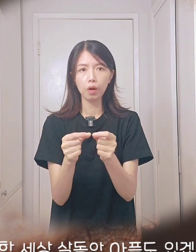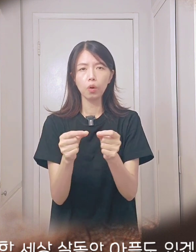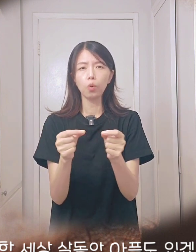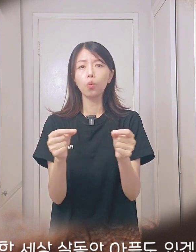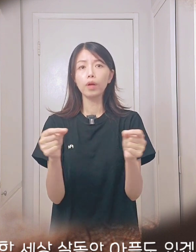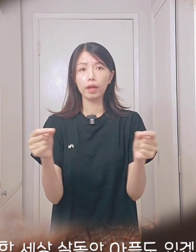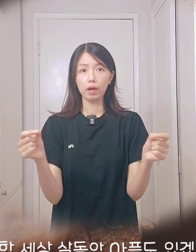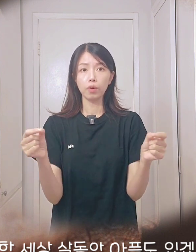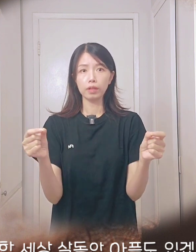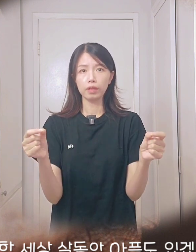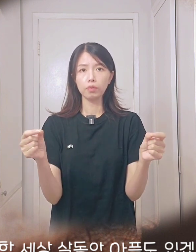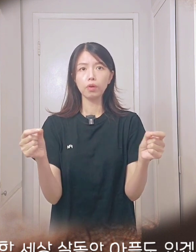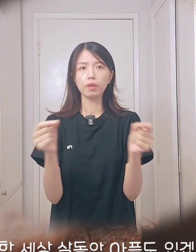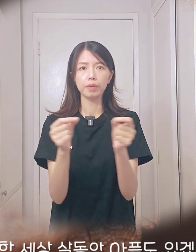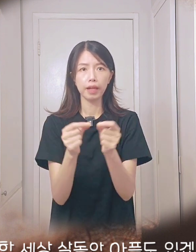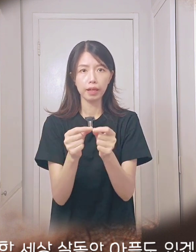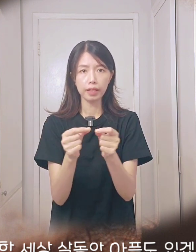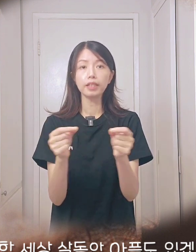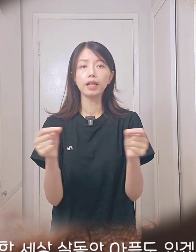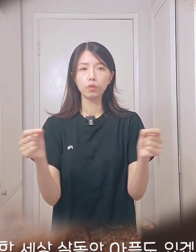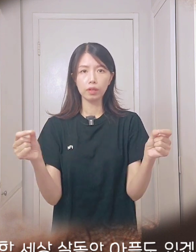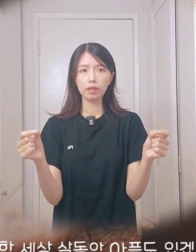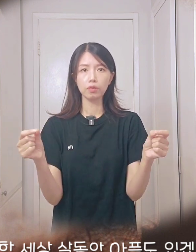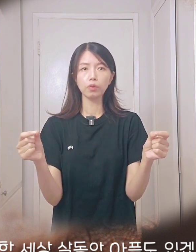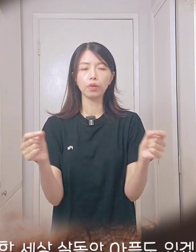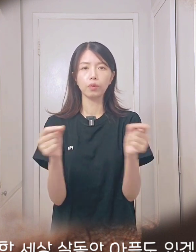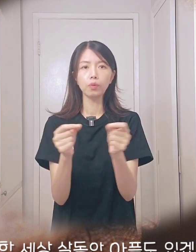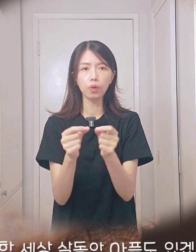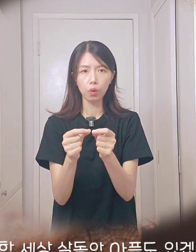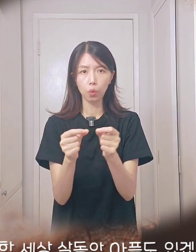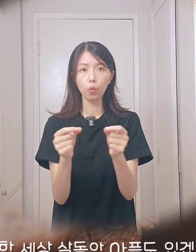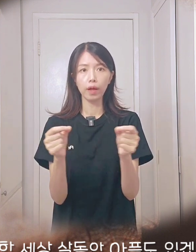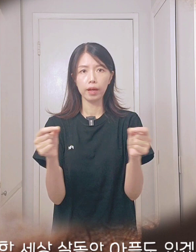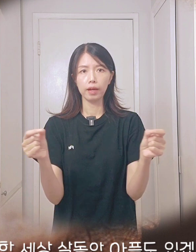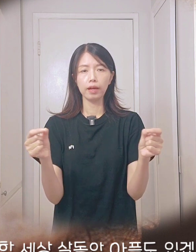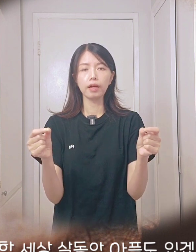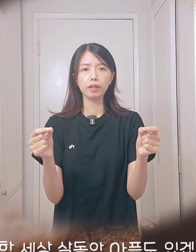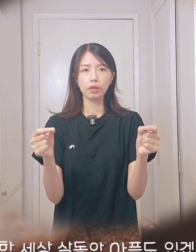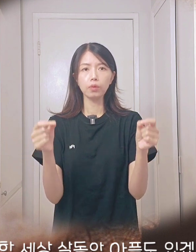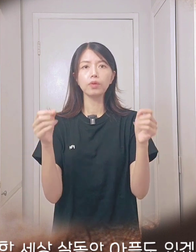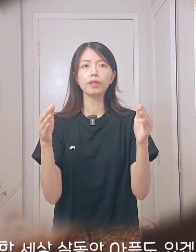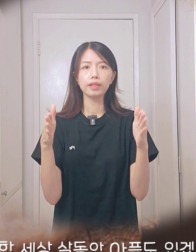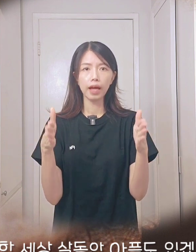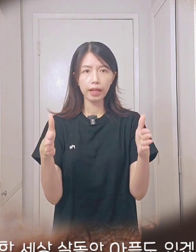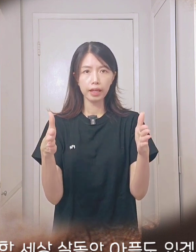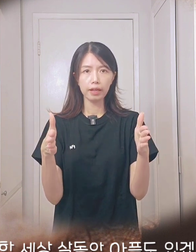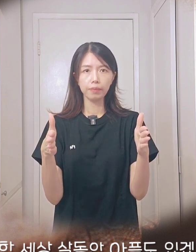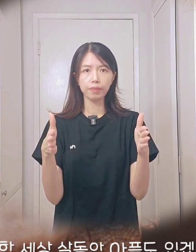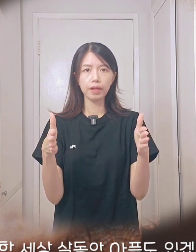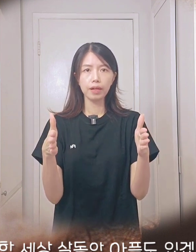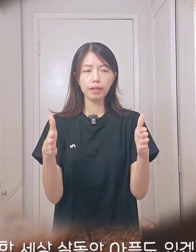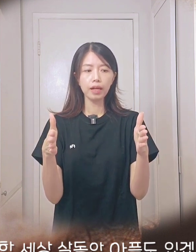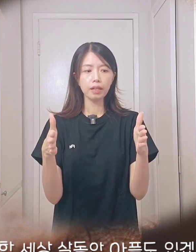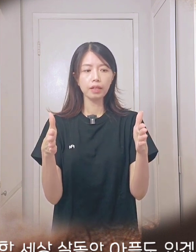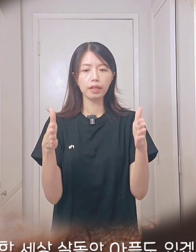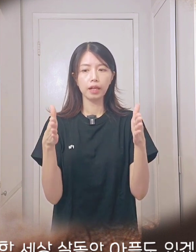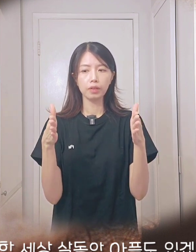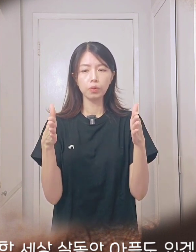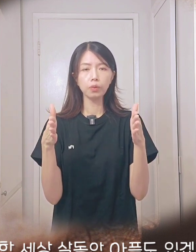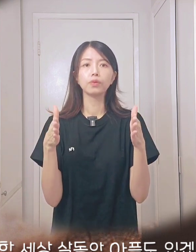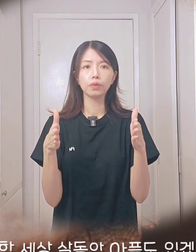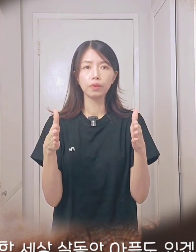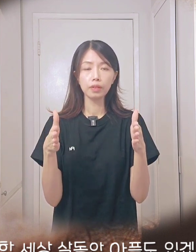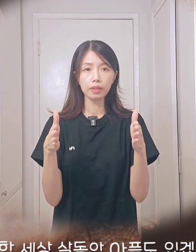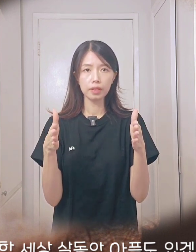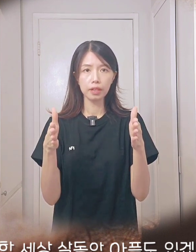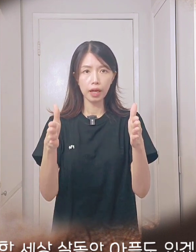늘려주시면 오래라고 하는 뜻의 수어 됩니다. 길다라고 하는 뜻의 수어도 되고 오래. 그리고 사이. 사이는